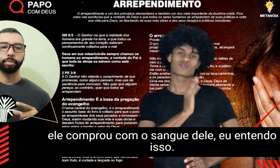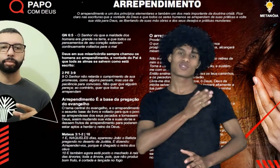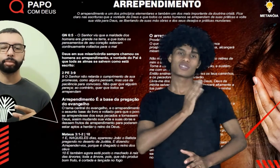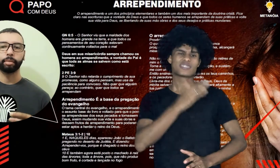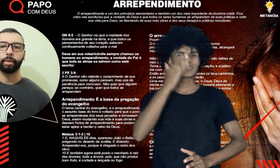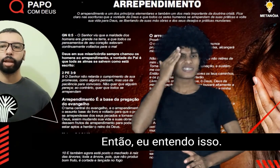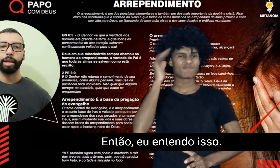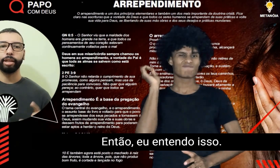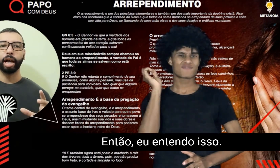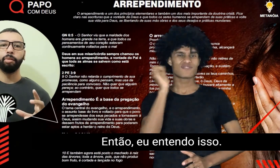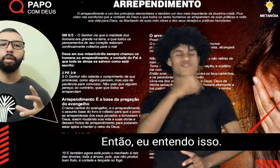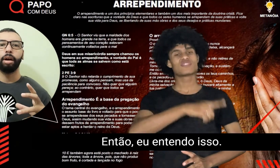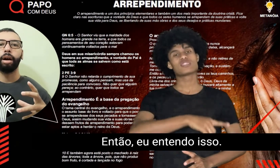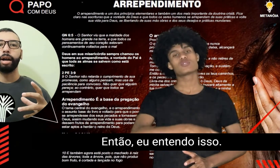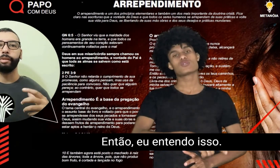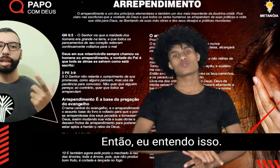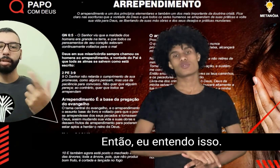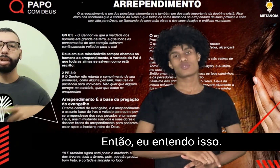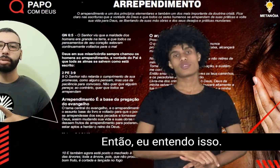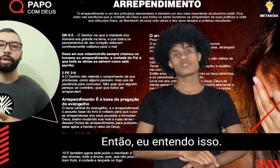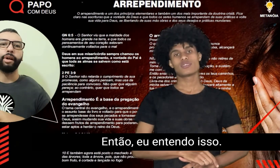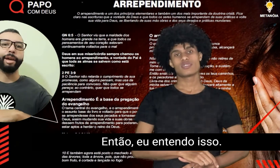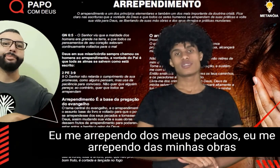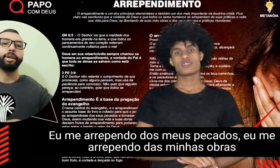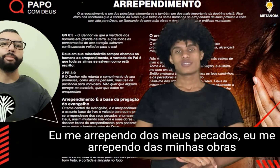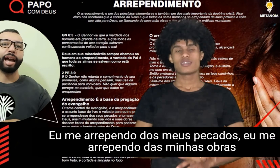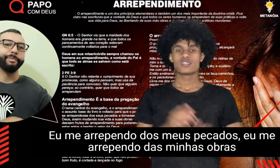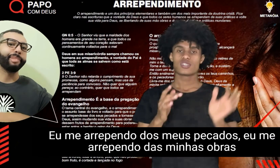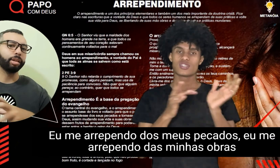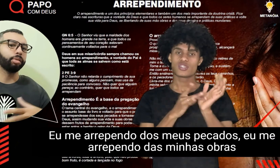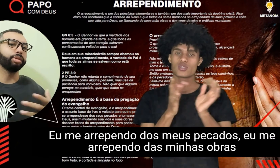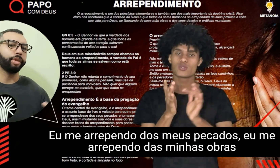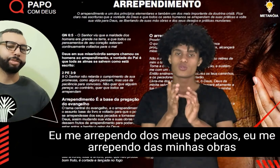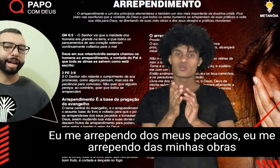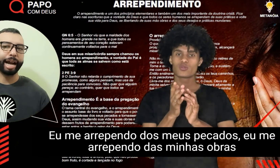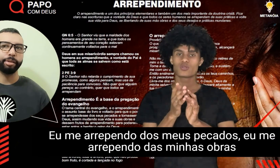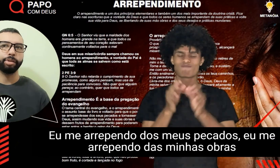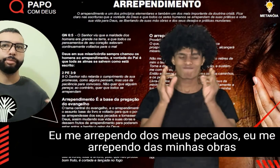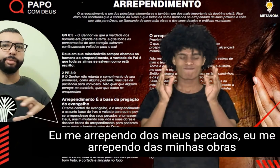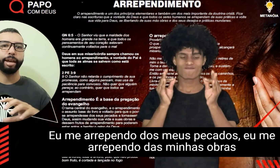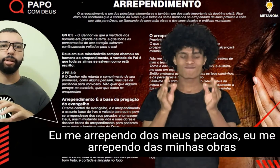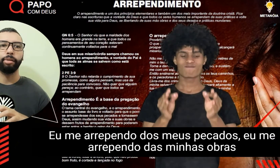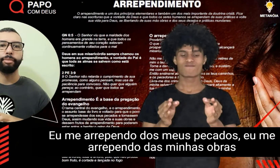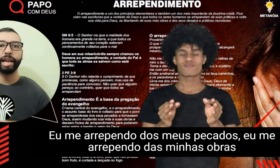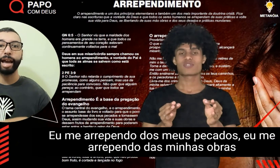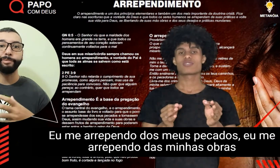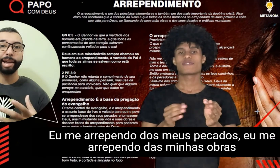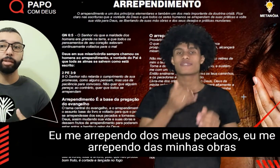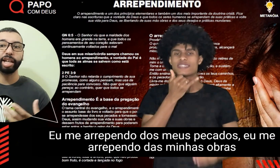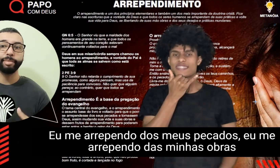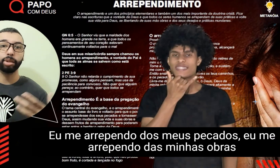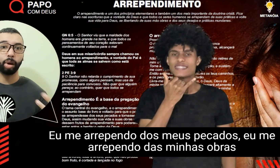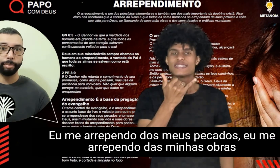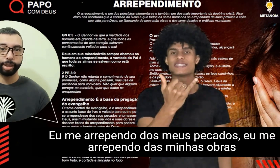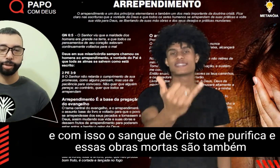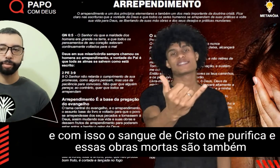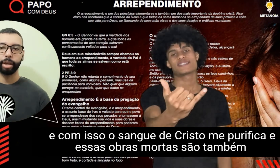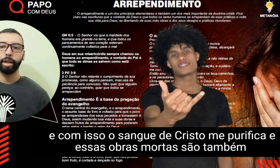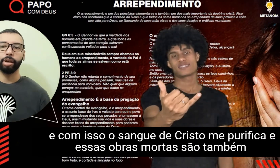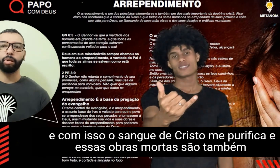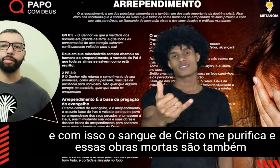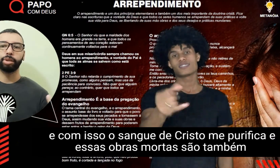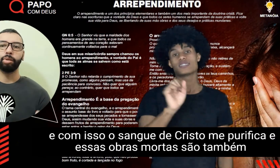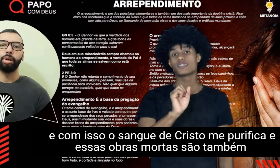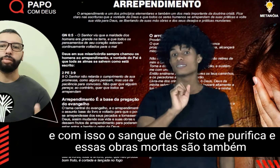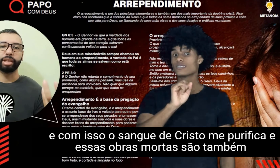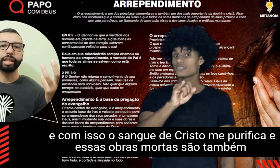isso. Então, eu entendo isso, eu me arrependo dos meus pecados, eu me arrependo das minhas obras.